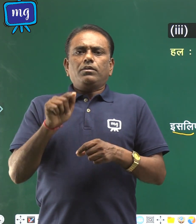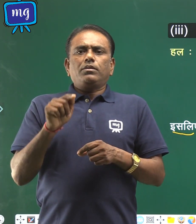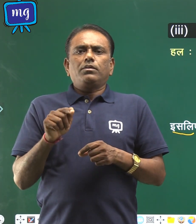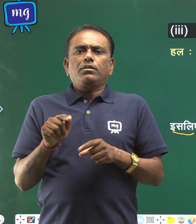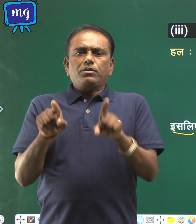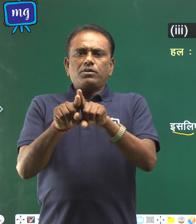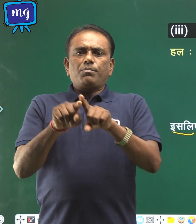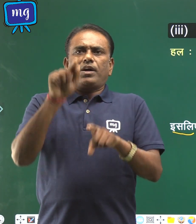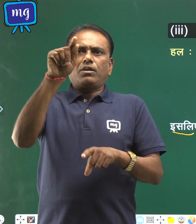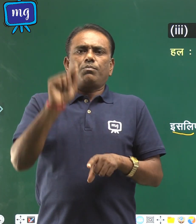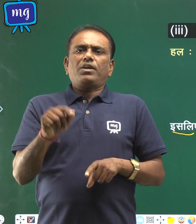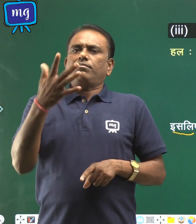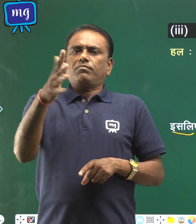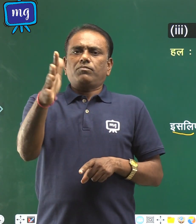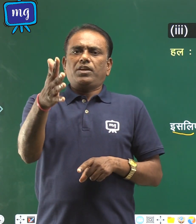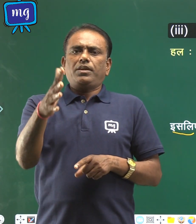समानुपात में नहीं है।